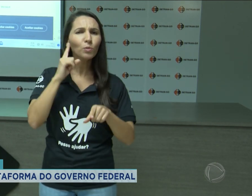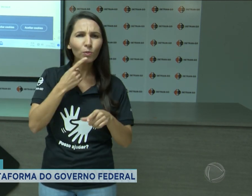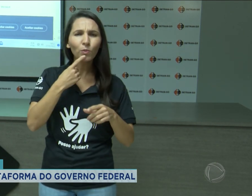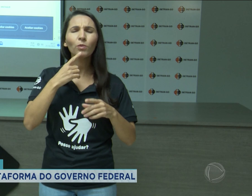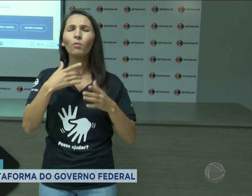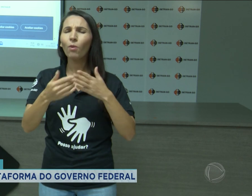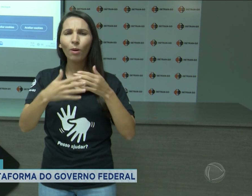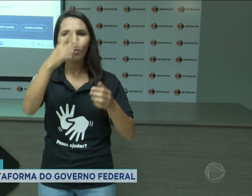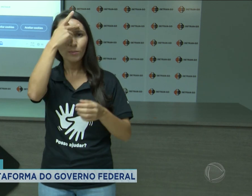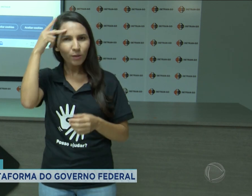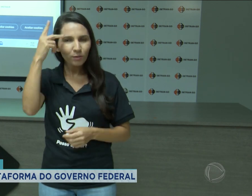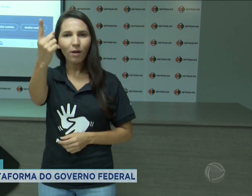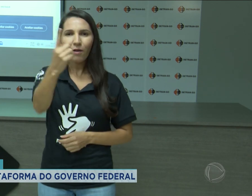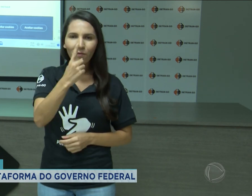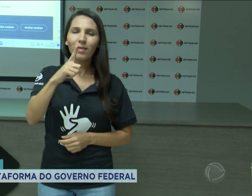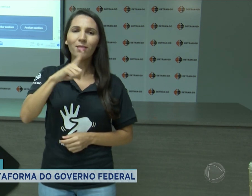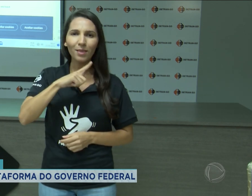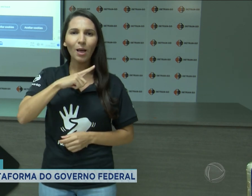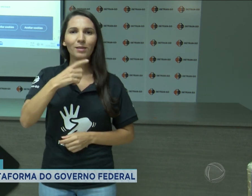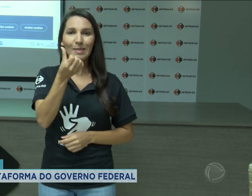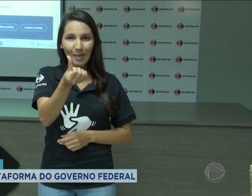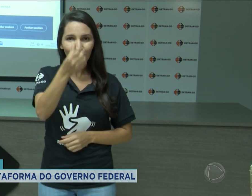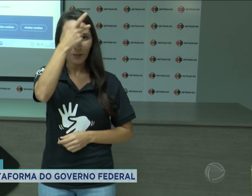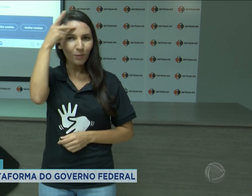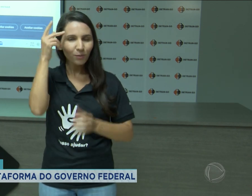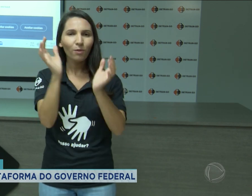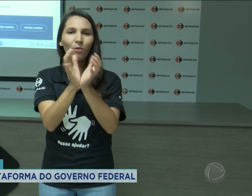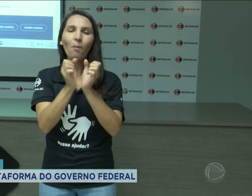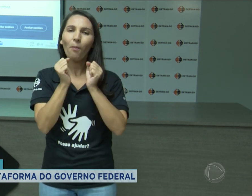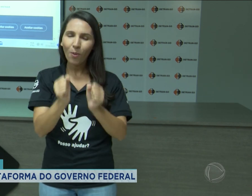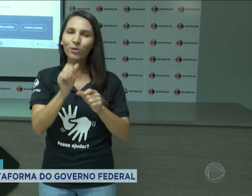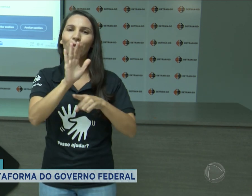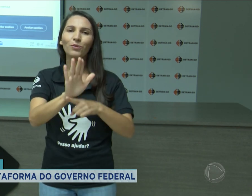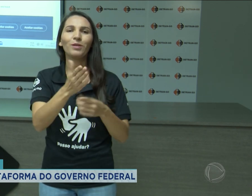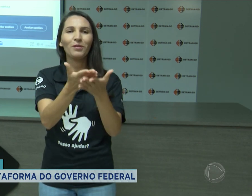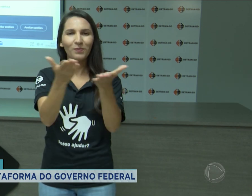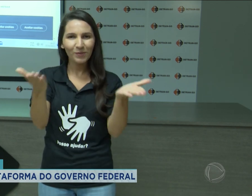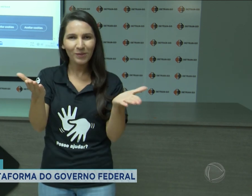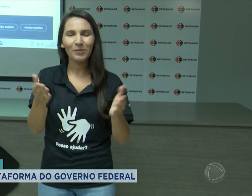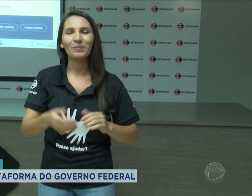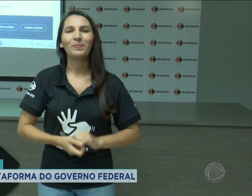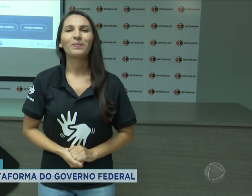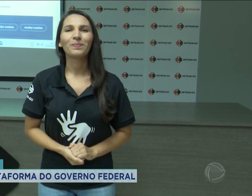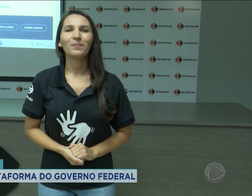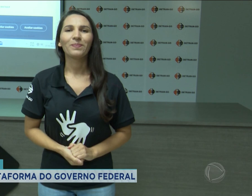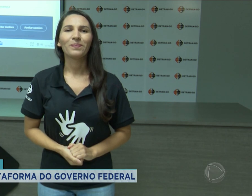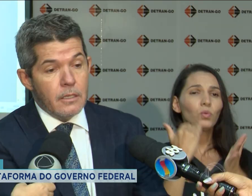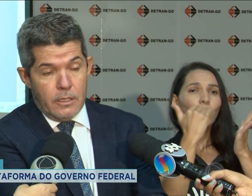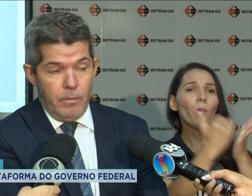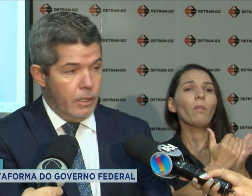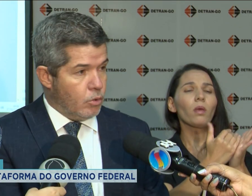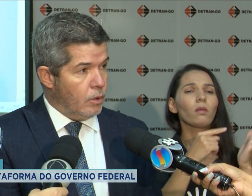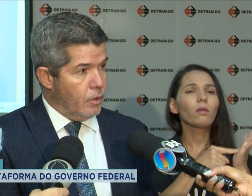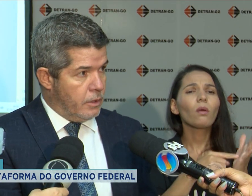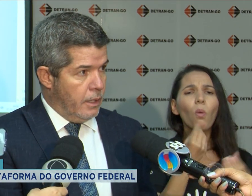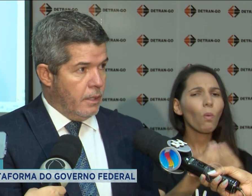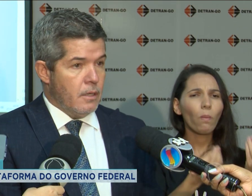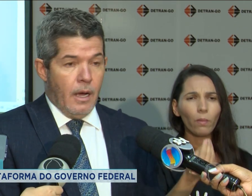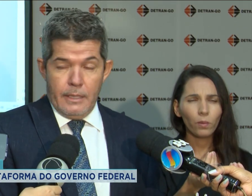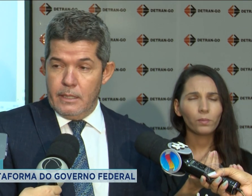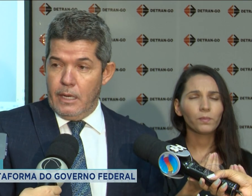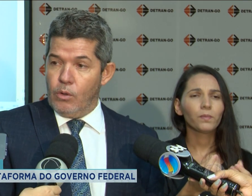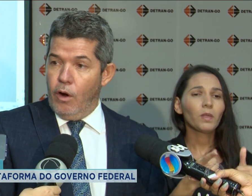sinais Vale reforçar que a contagov.br tem que ser padrão prata ou ouro inicialmente quando